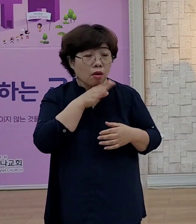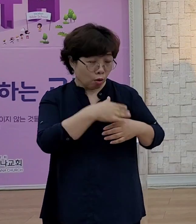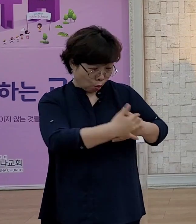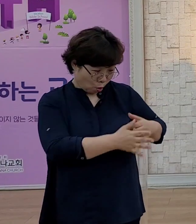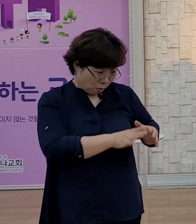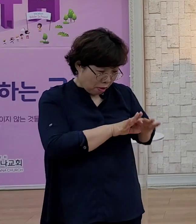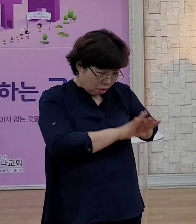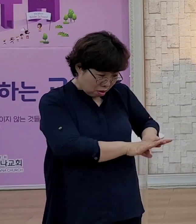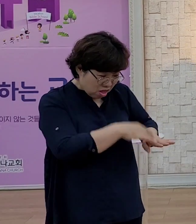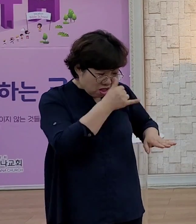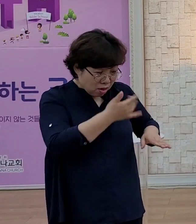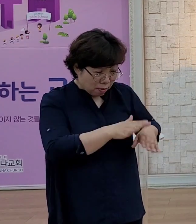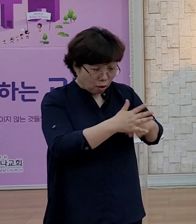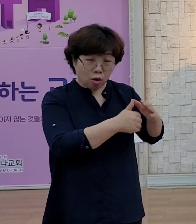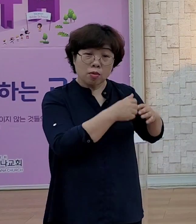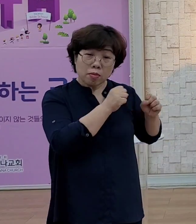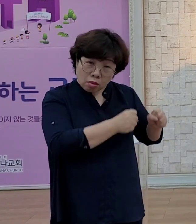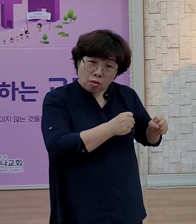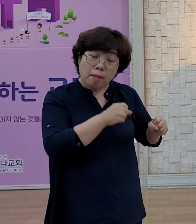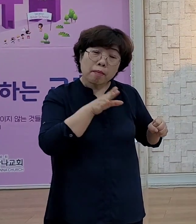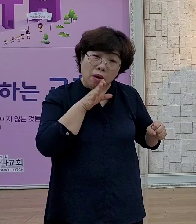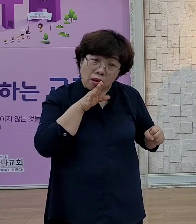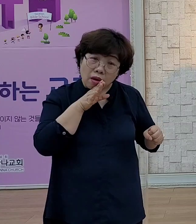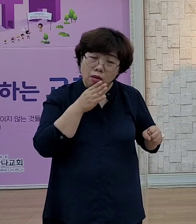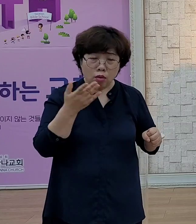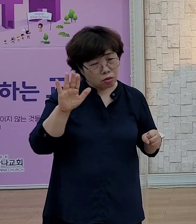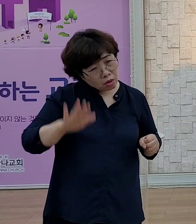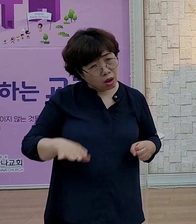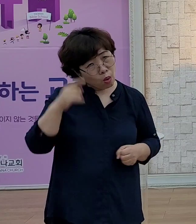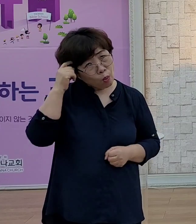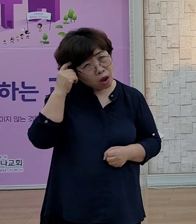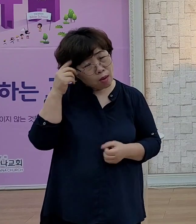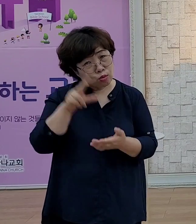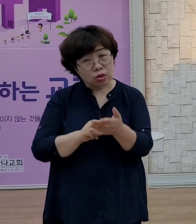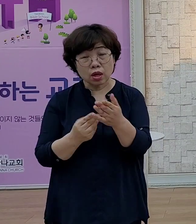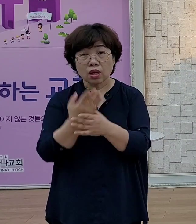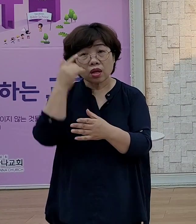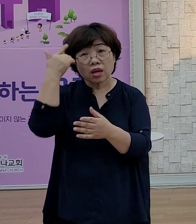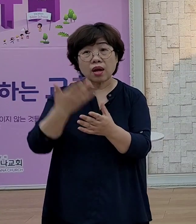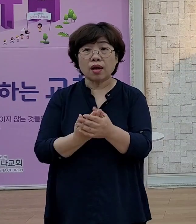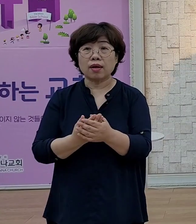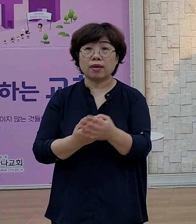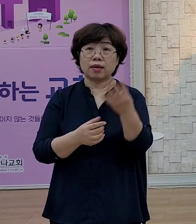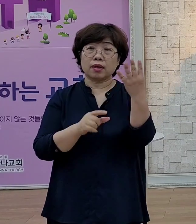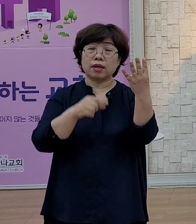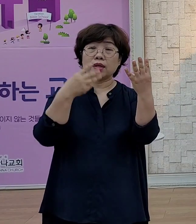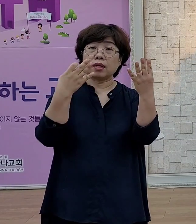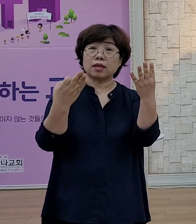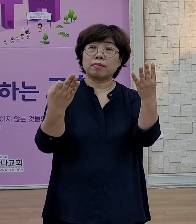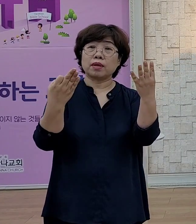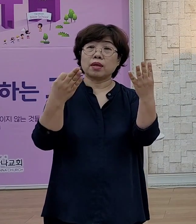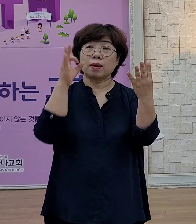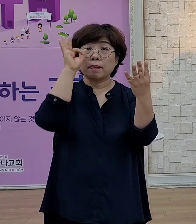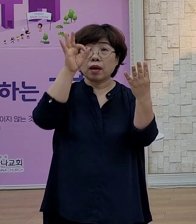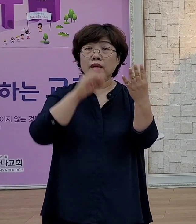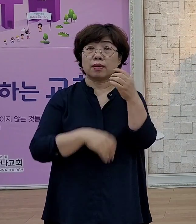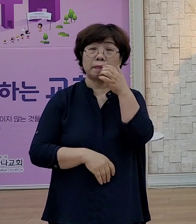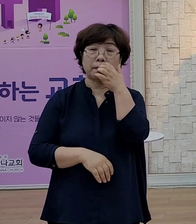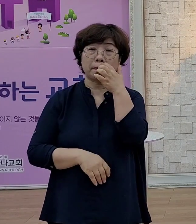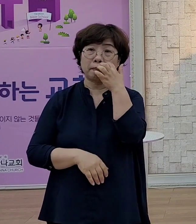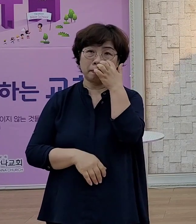않습니까? 이게 왜 문제가 되느냐? 여러분 14절에 한번 보세요. 자 14절에